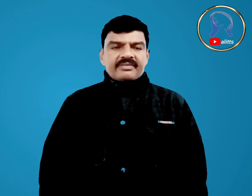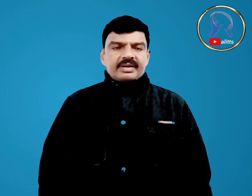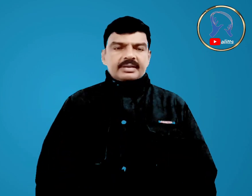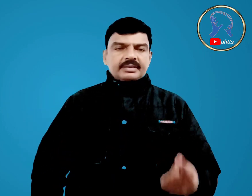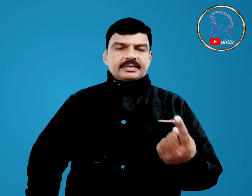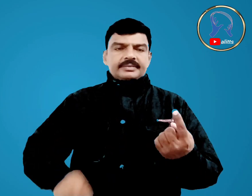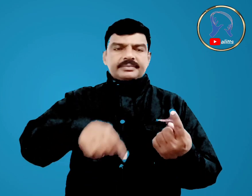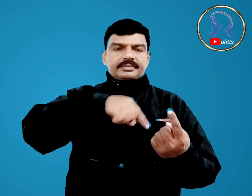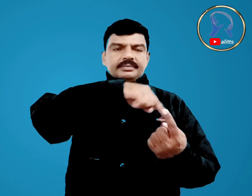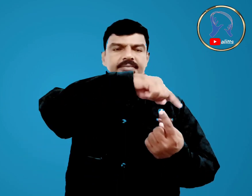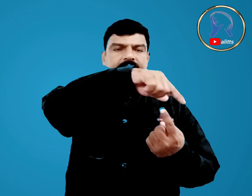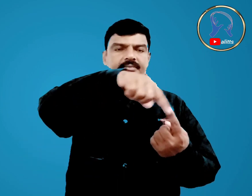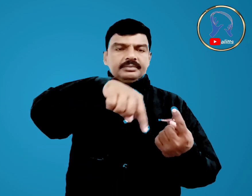महवर।